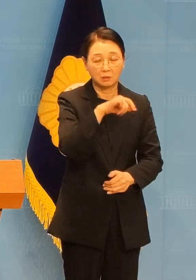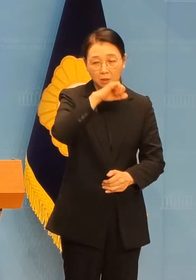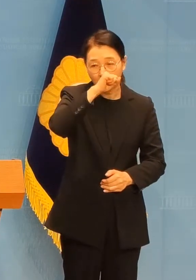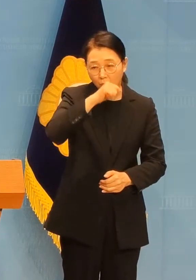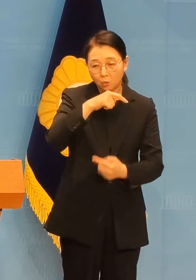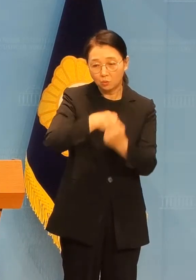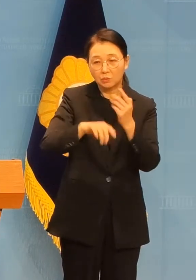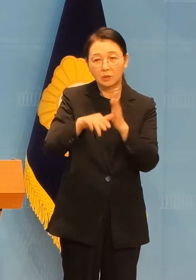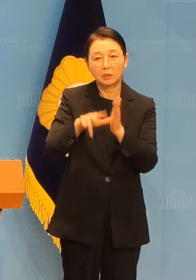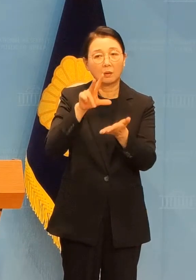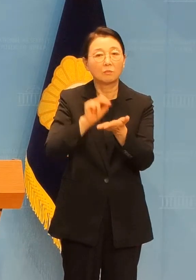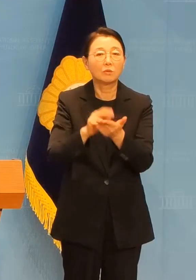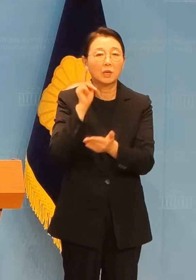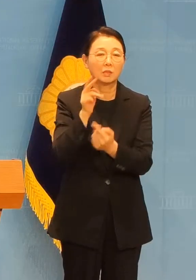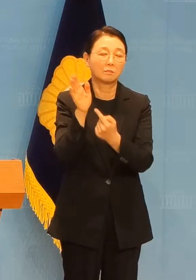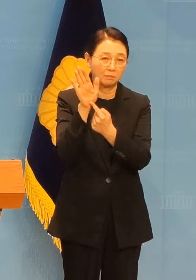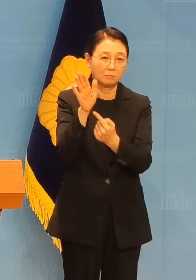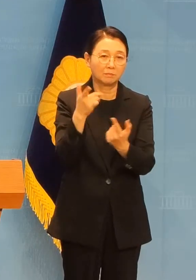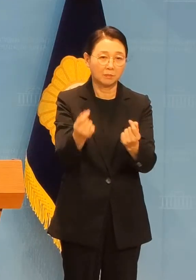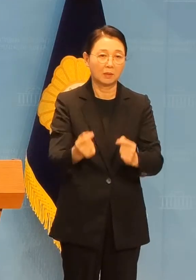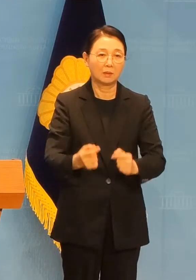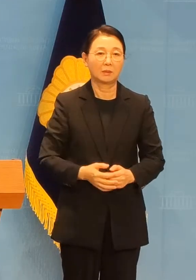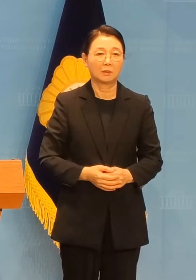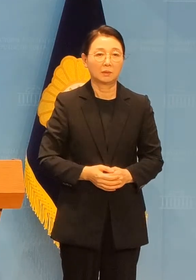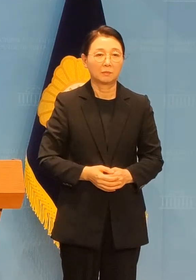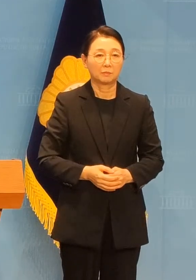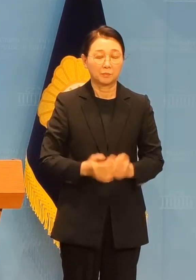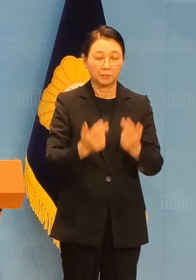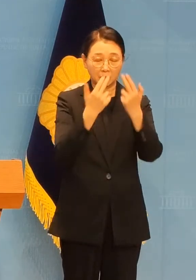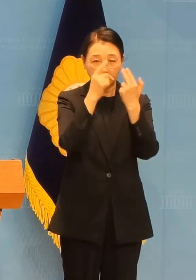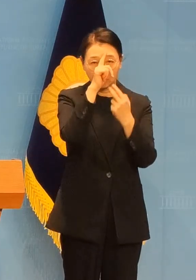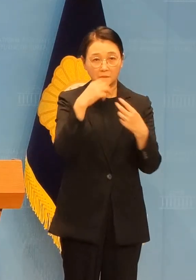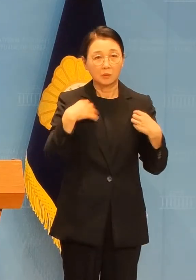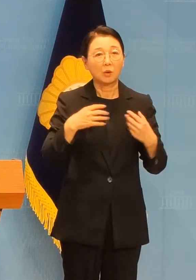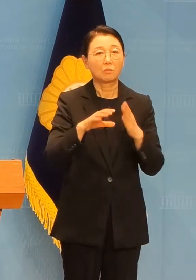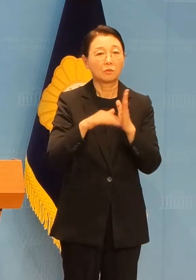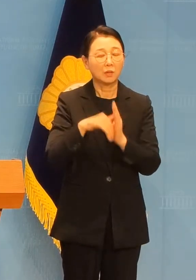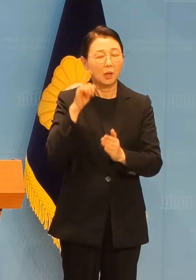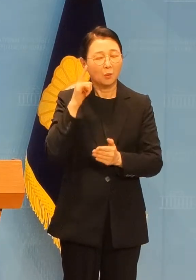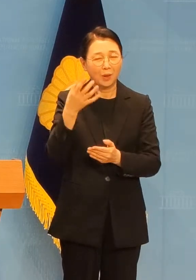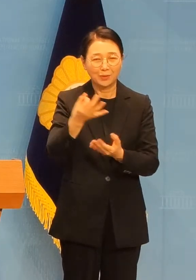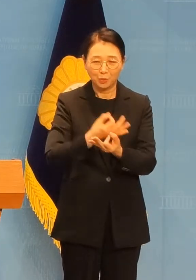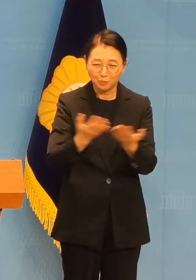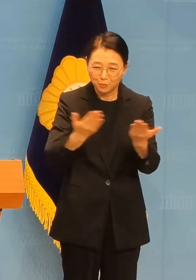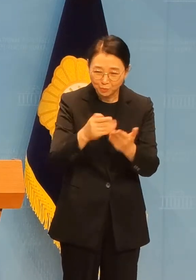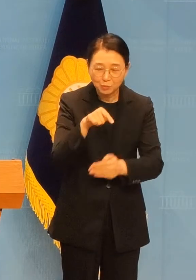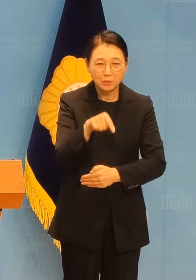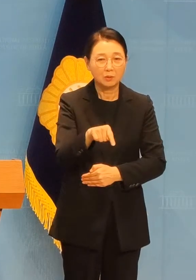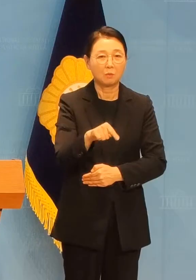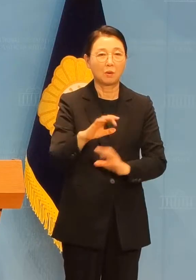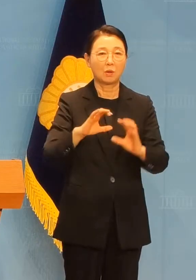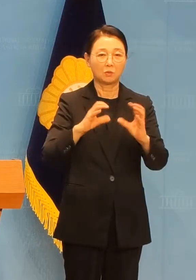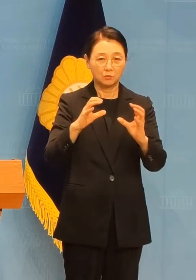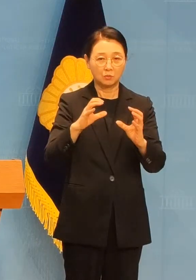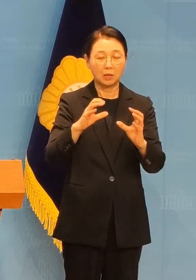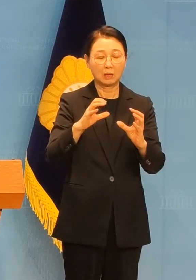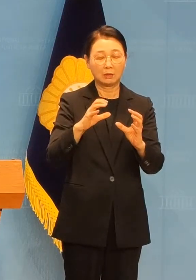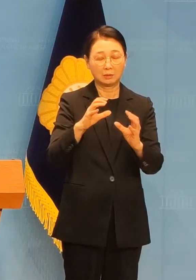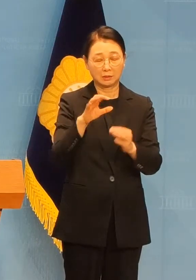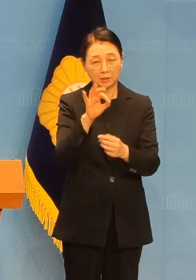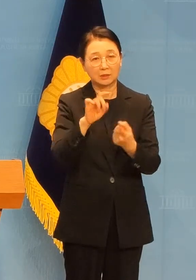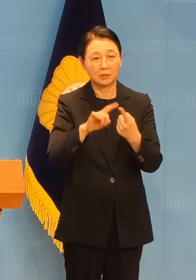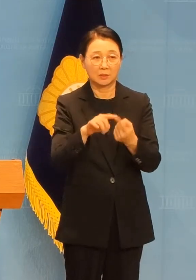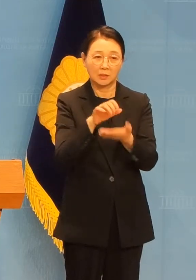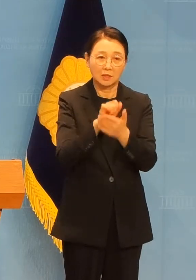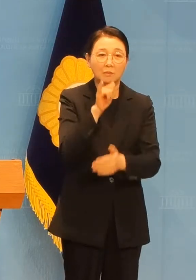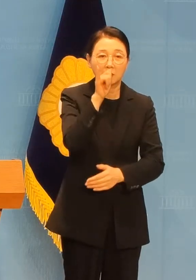심각한 문제가 드러나고 있습니다. 이재명 정부의 포퓰리즘 재정이 국가 재정을 잠식하고